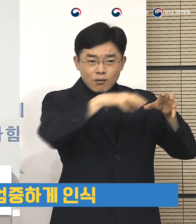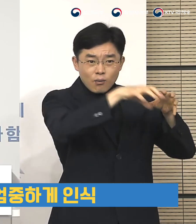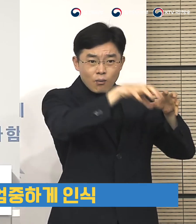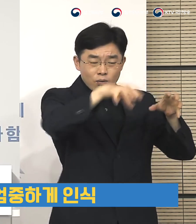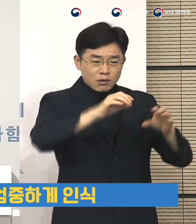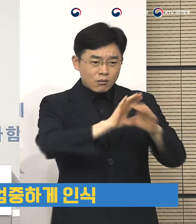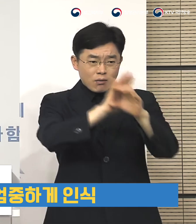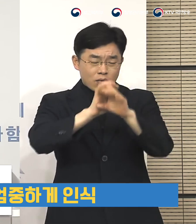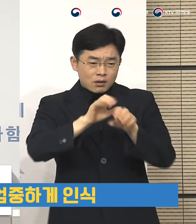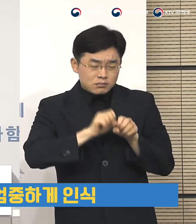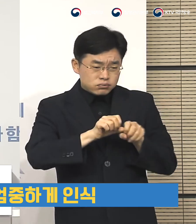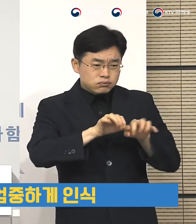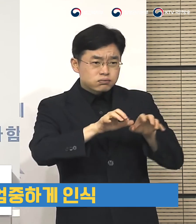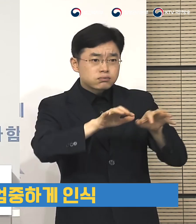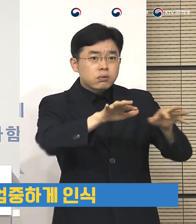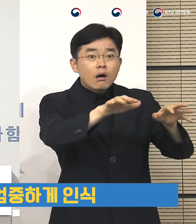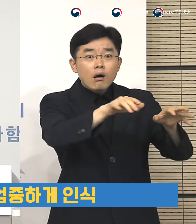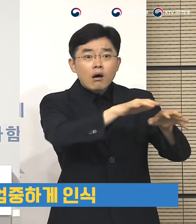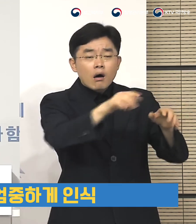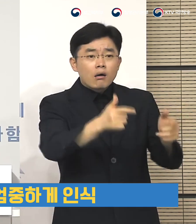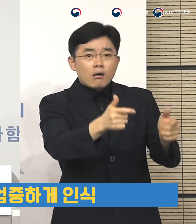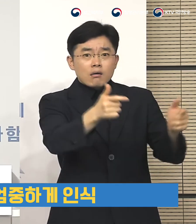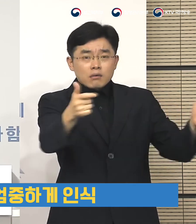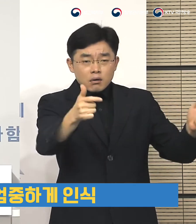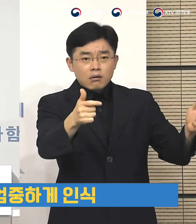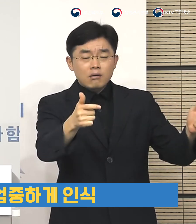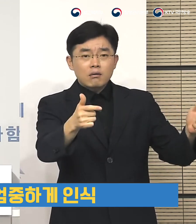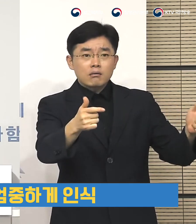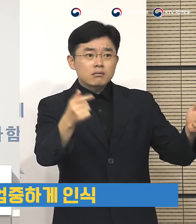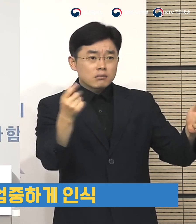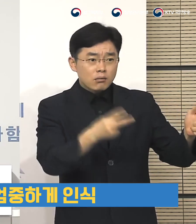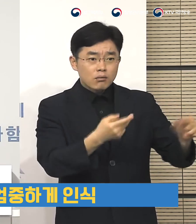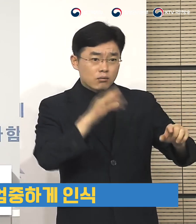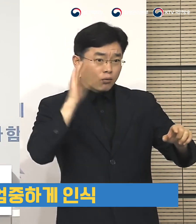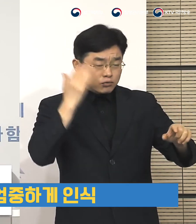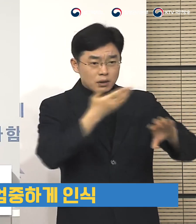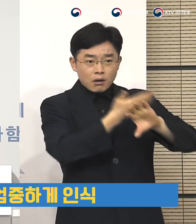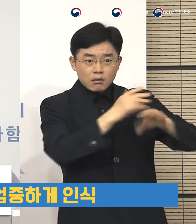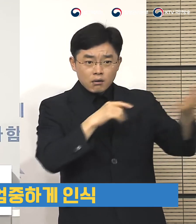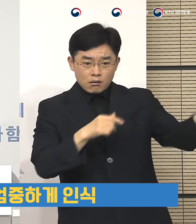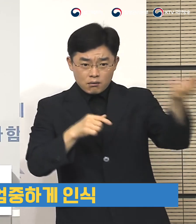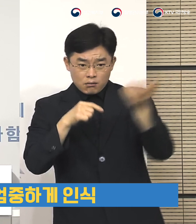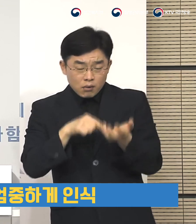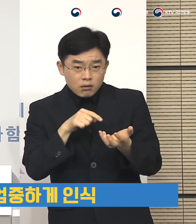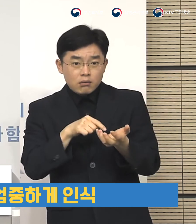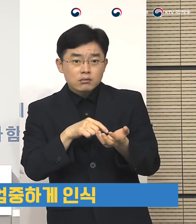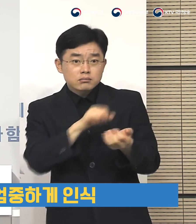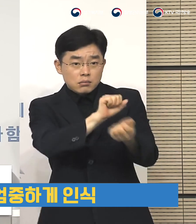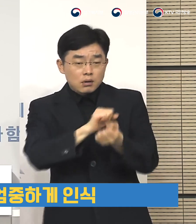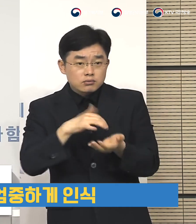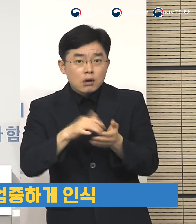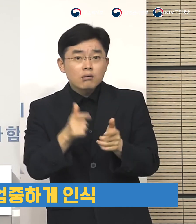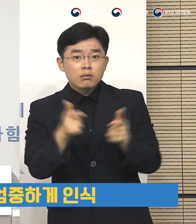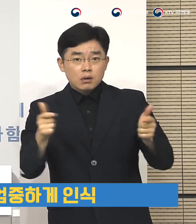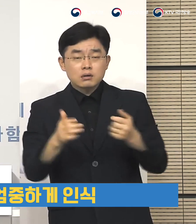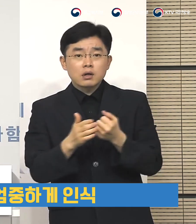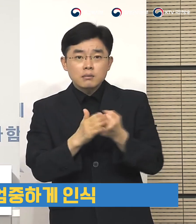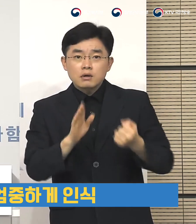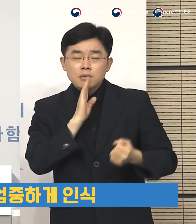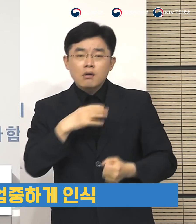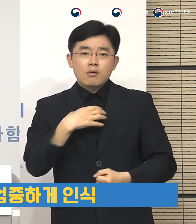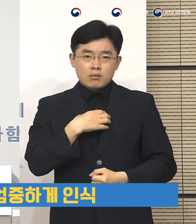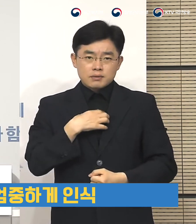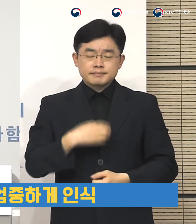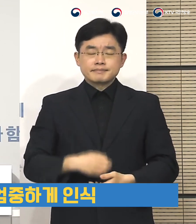확산세가 잦아들고 있지 않은 가운데 최근 해외 유입 사례가 늘고 있는 상황을 엄중하게 인식하고